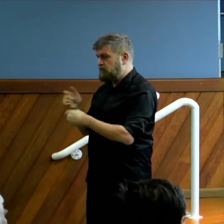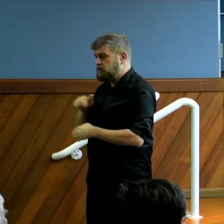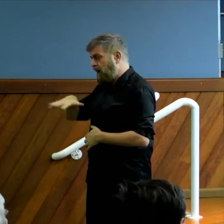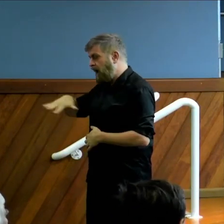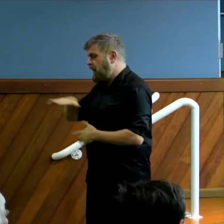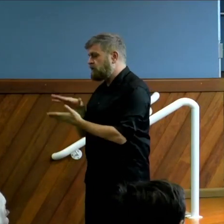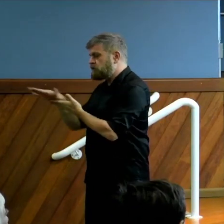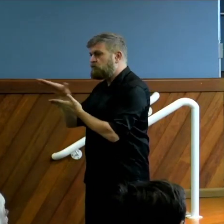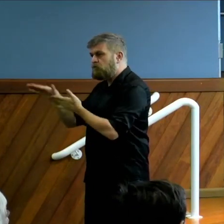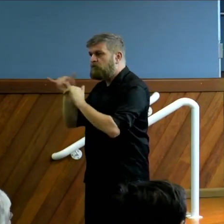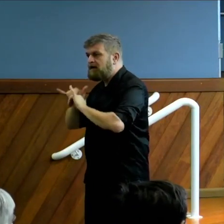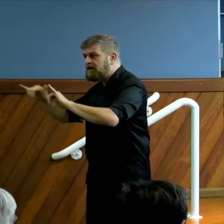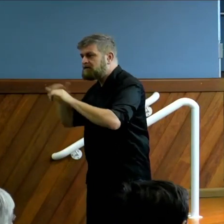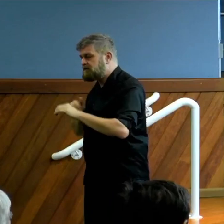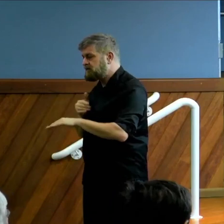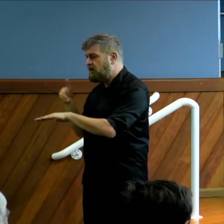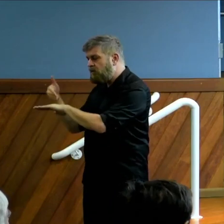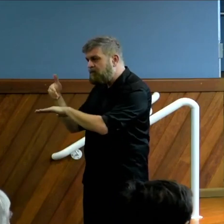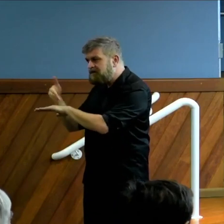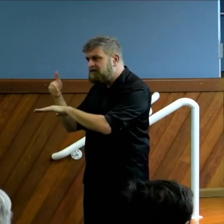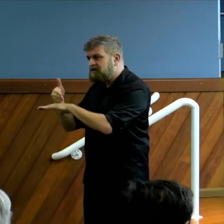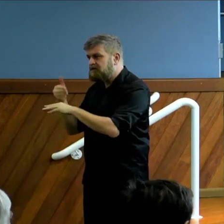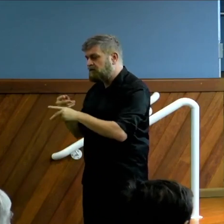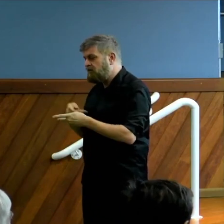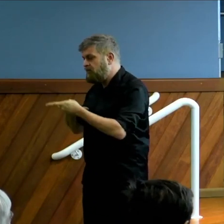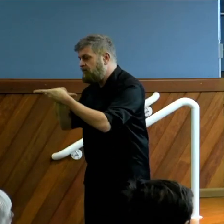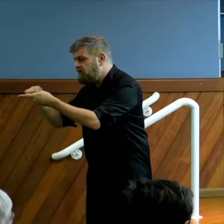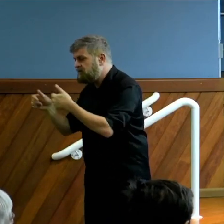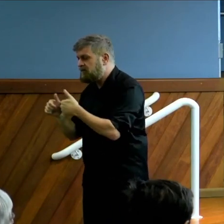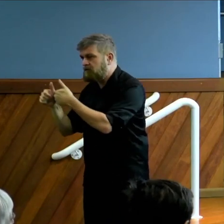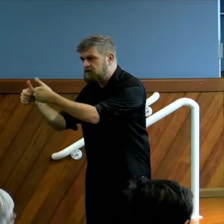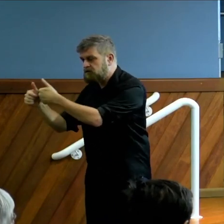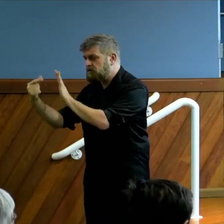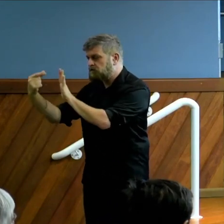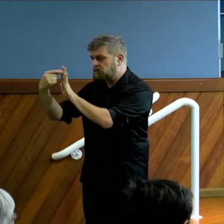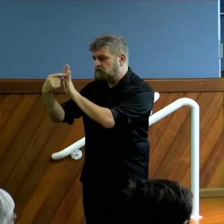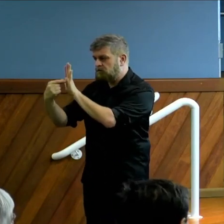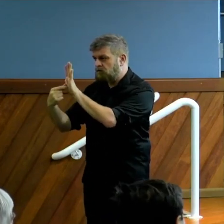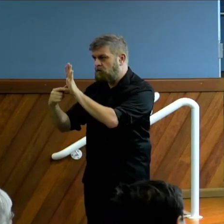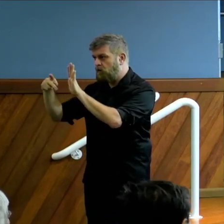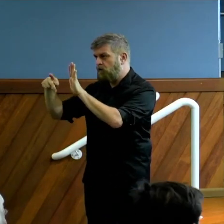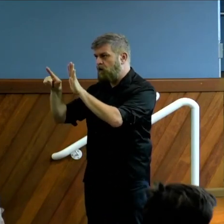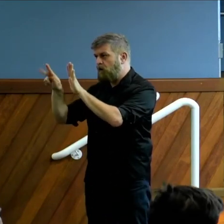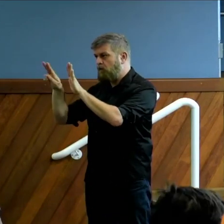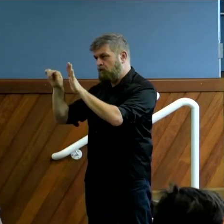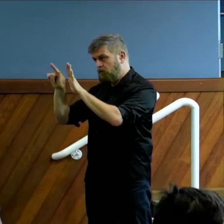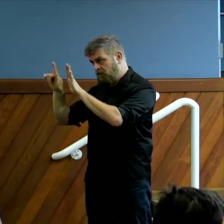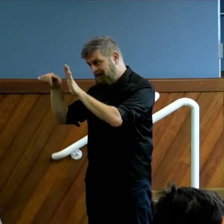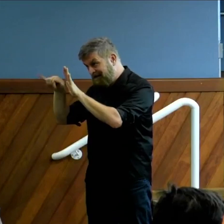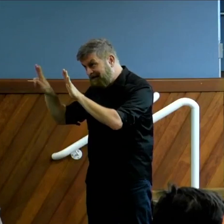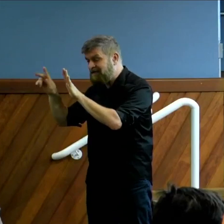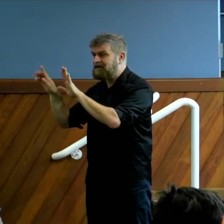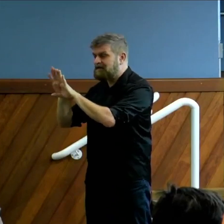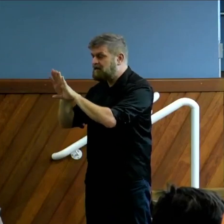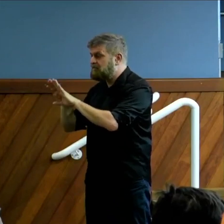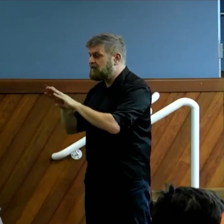de publicação, de visita mediada. Gente, tinha o softwarezinho, né, um plugin também, que o pessoal do Tainacan também desenvolveu para